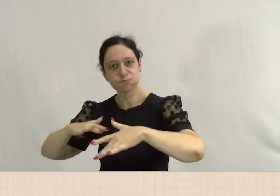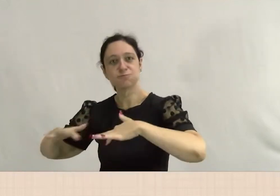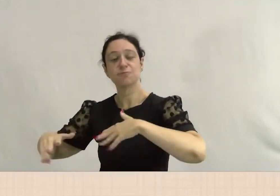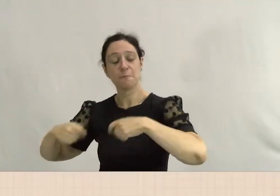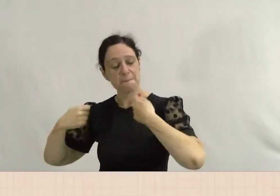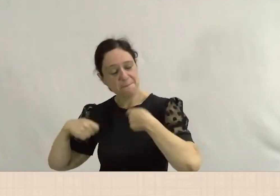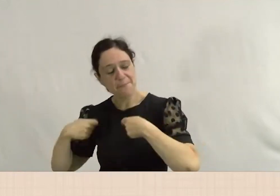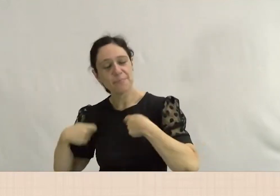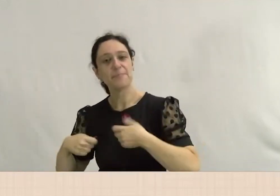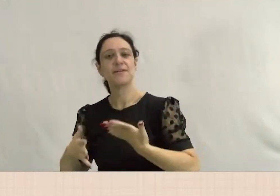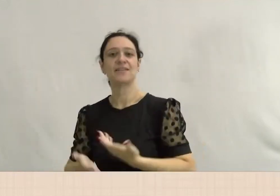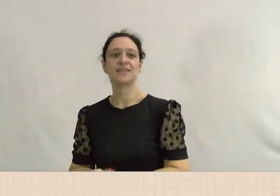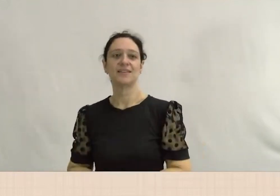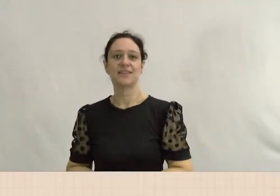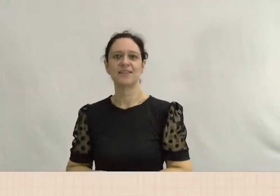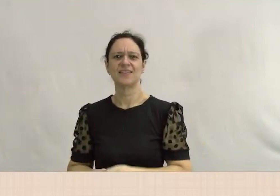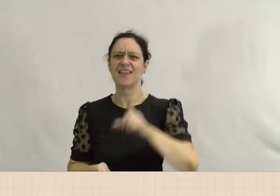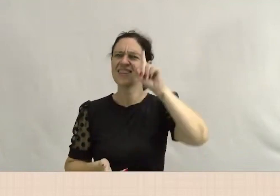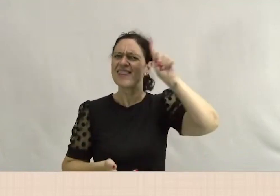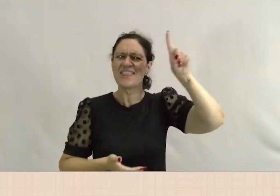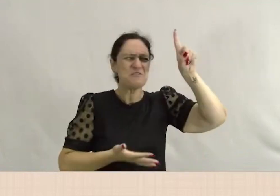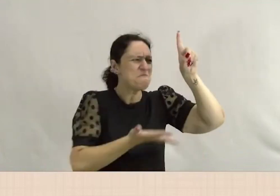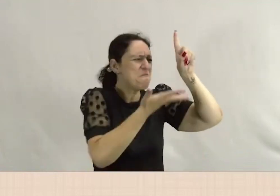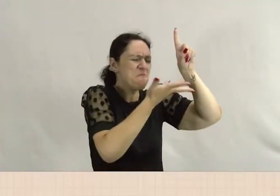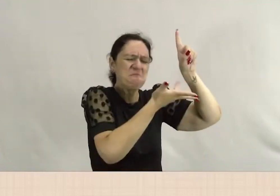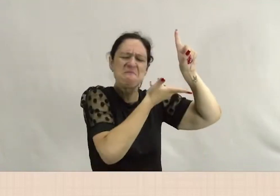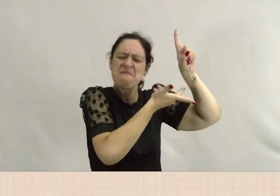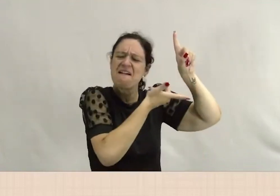outro. Irmão, Deus não é maravilhoso?